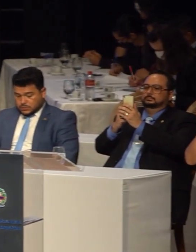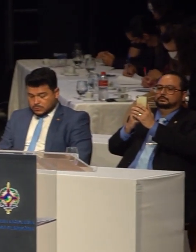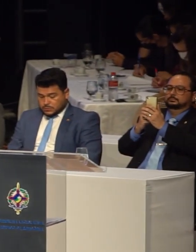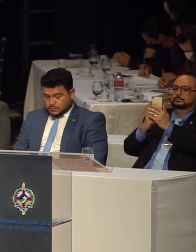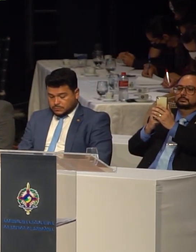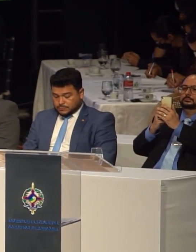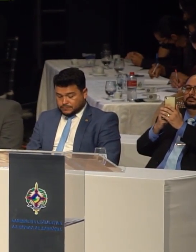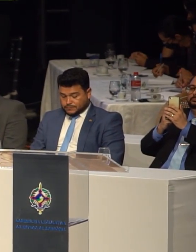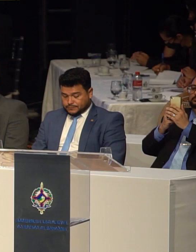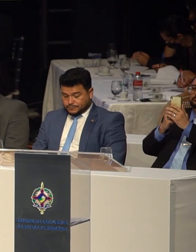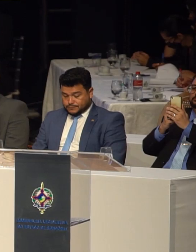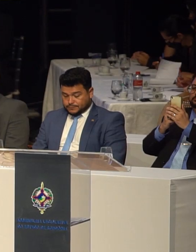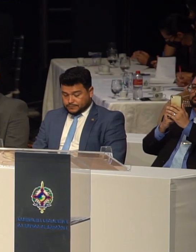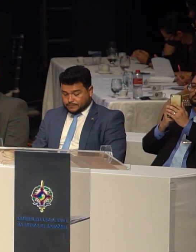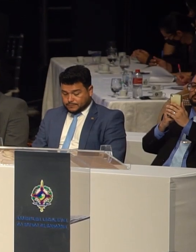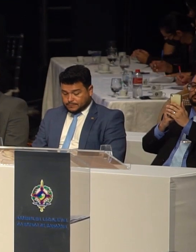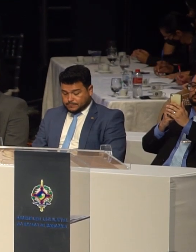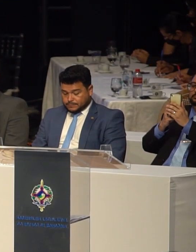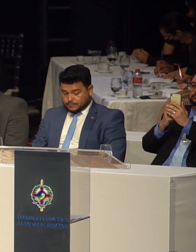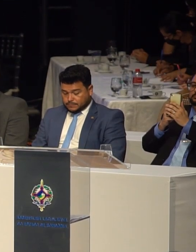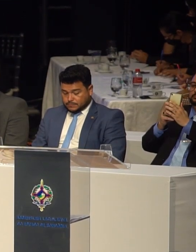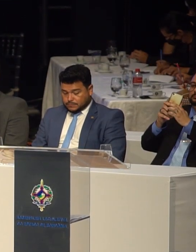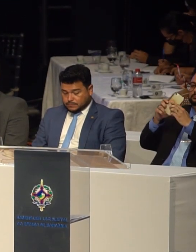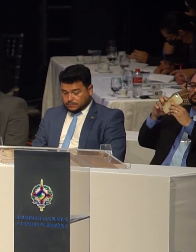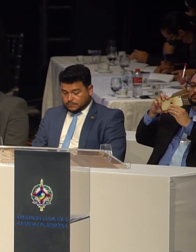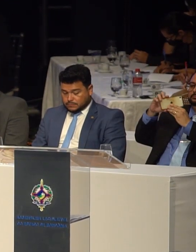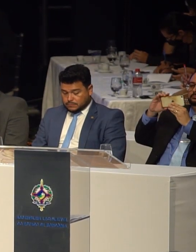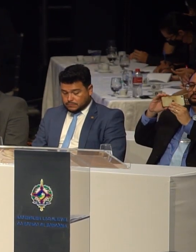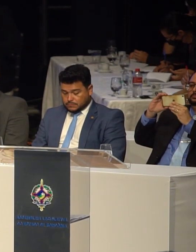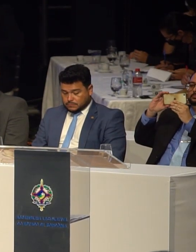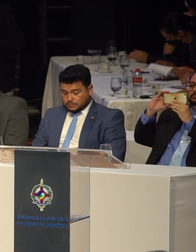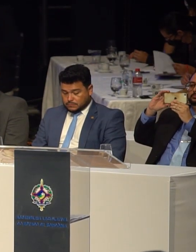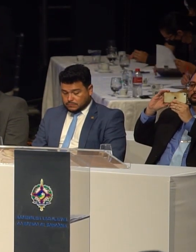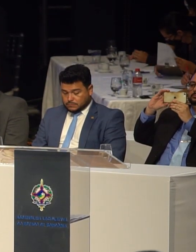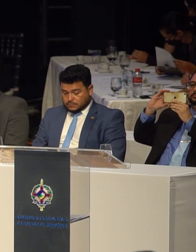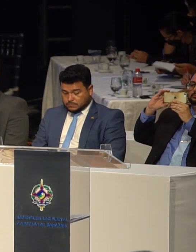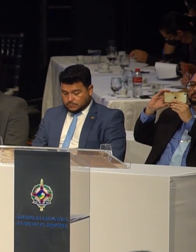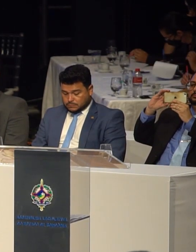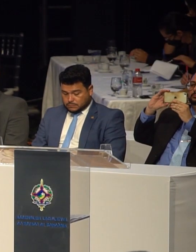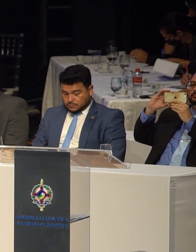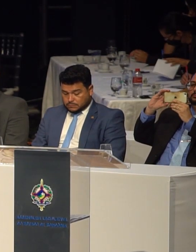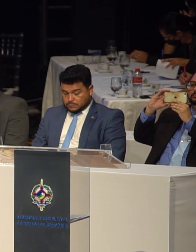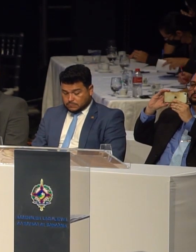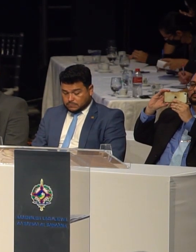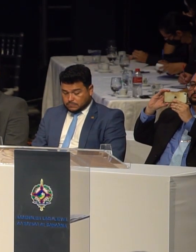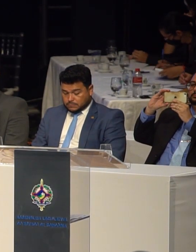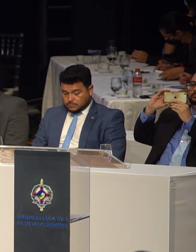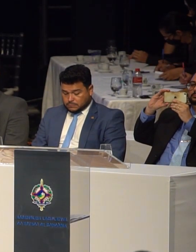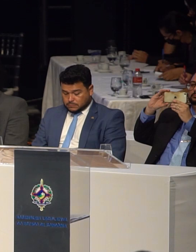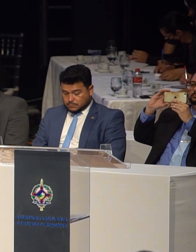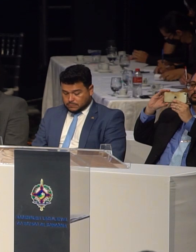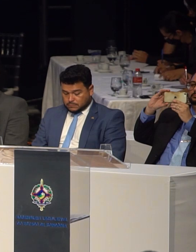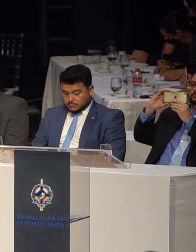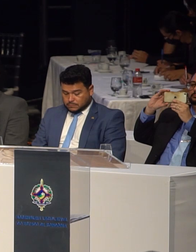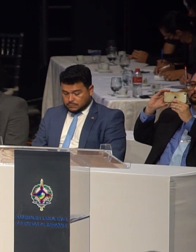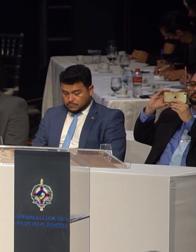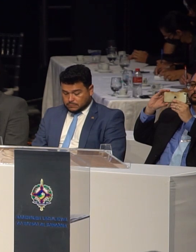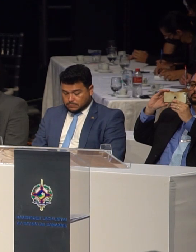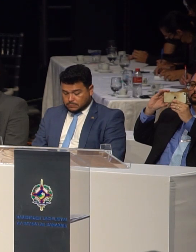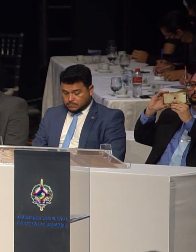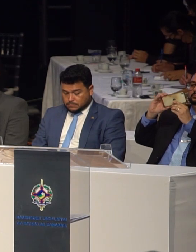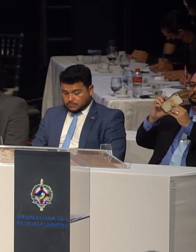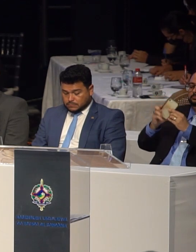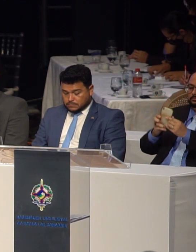que é certo, de saber que eu não sou o Todo-Poderoso, né, que vai tomar decisões a